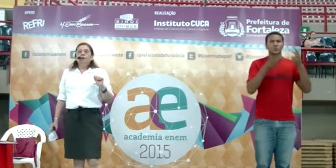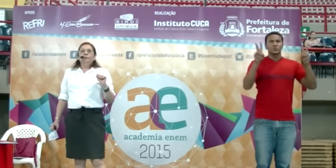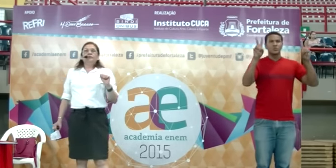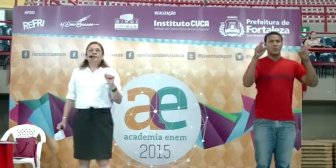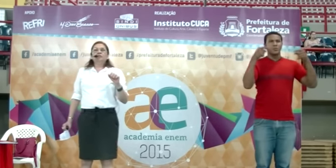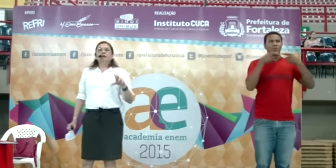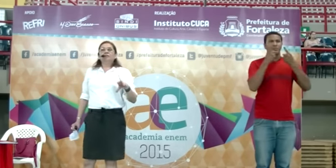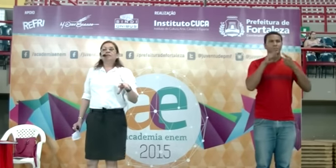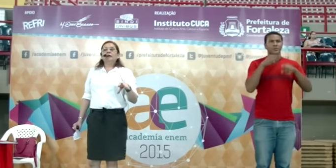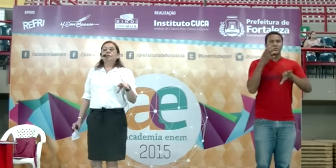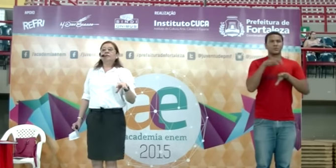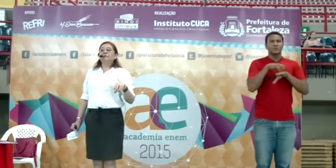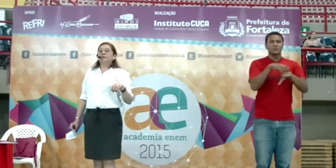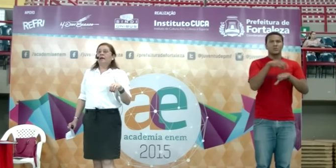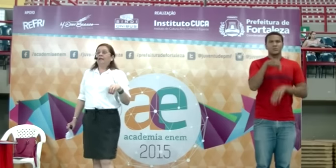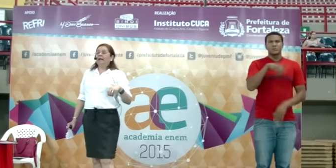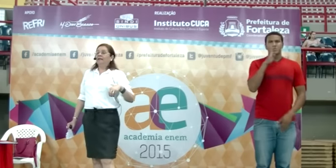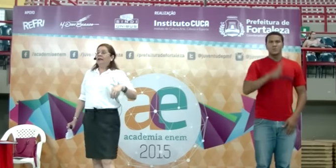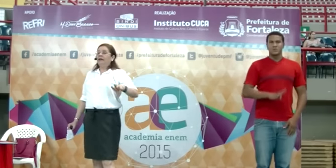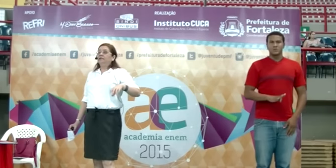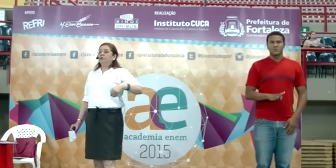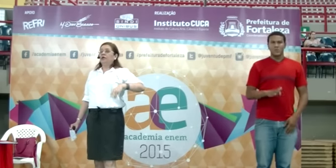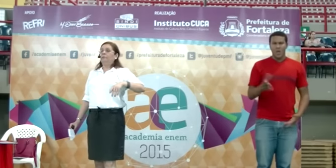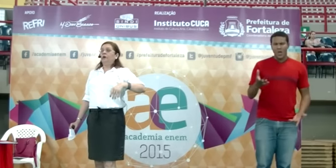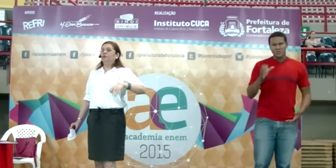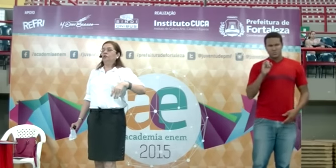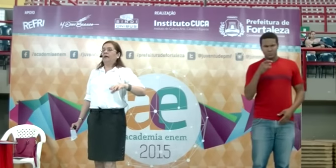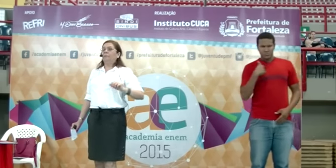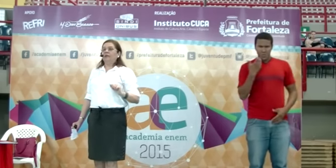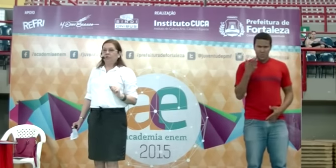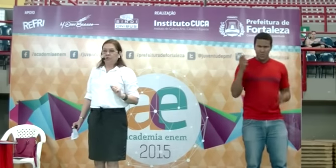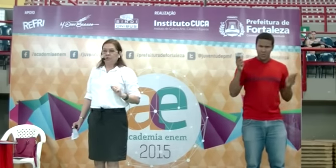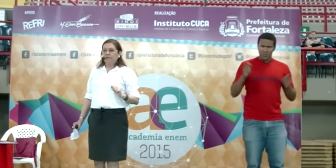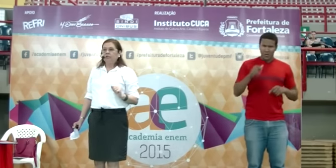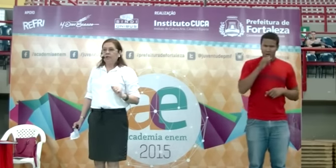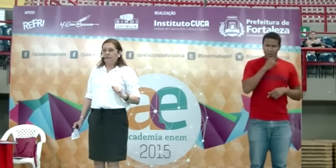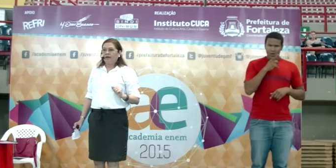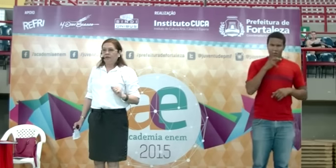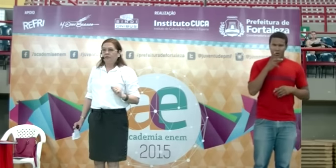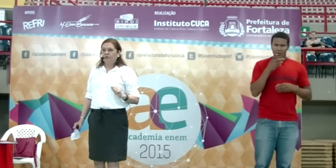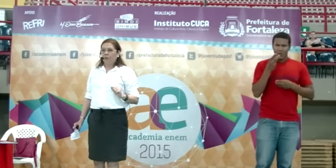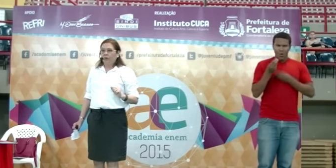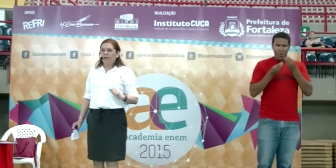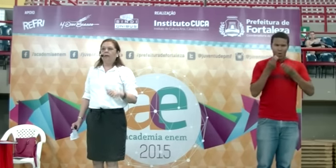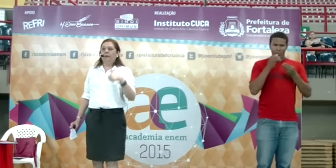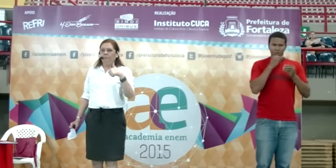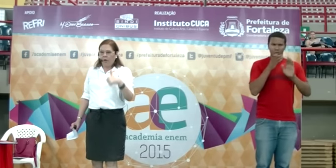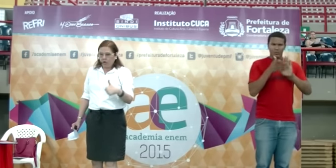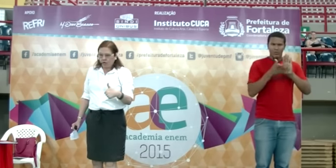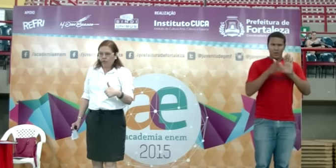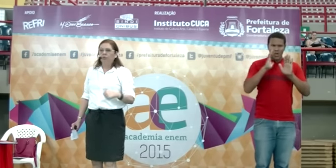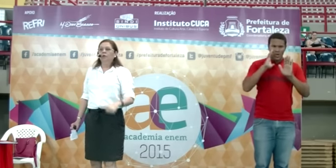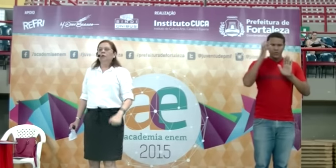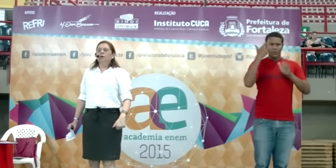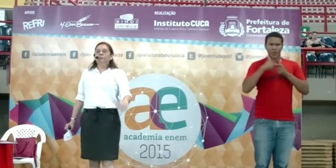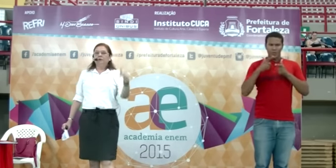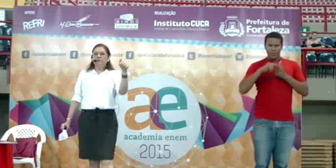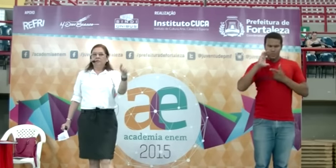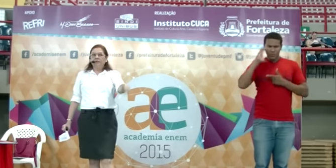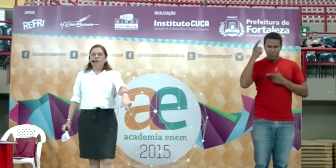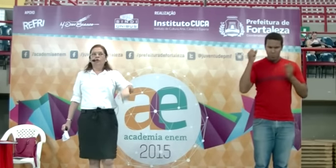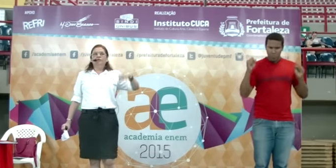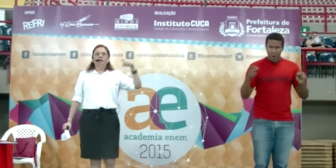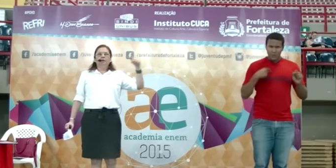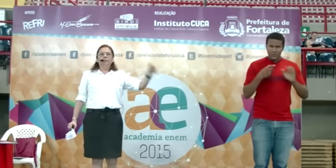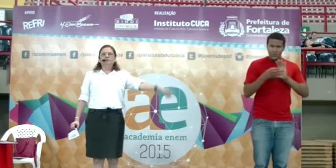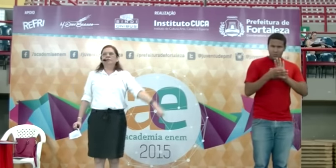Brasil. Professora, se eu quiser, na tese, eu já posso dar pistas de quem vai resolver o problema? Posso. Eu